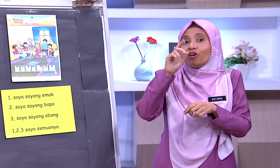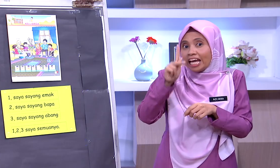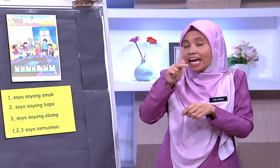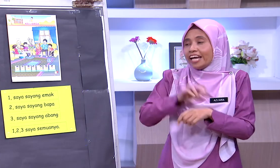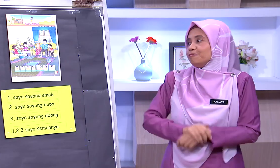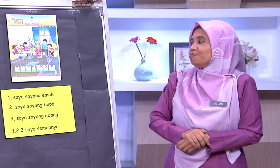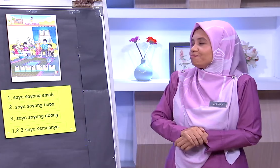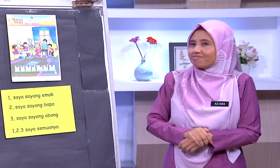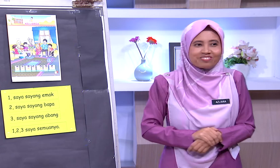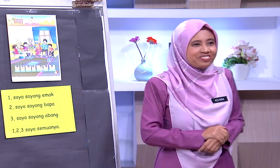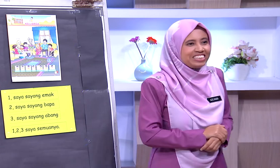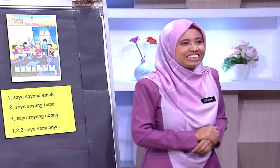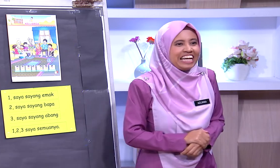Oke boleh Seduh